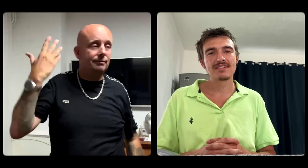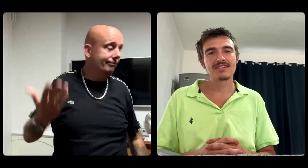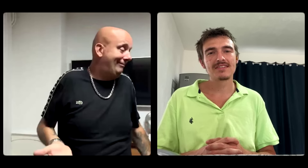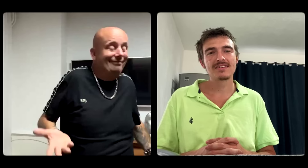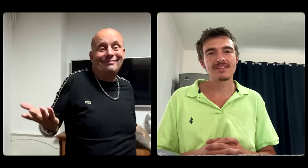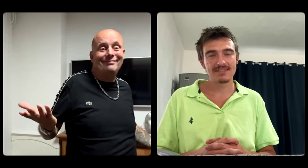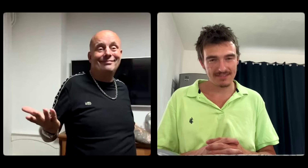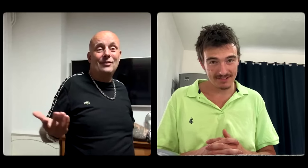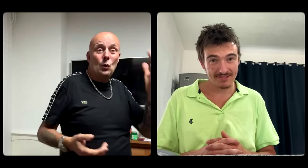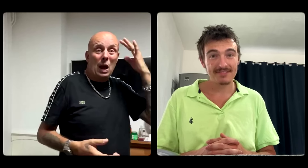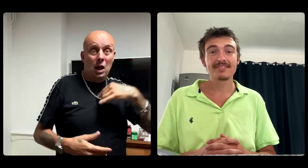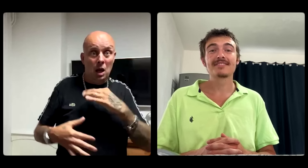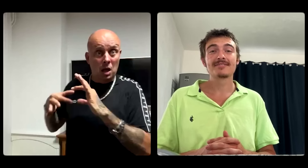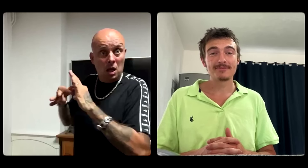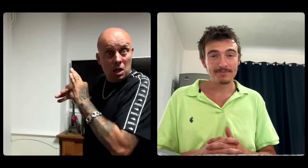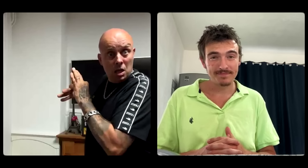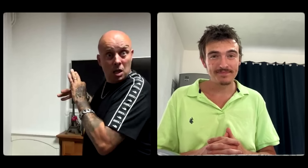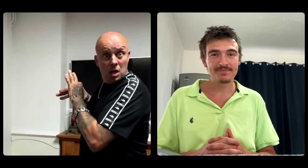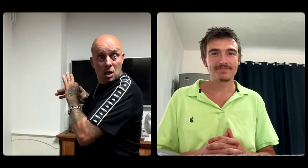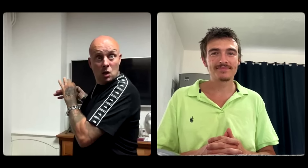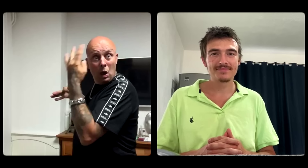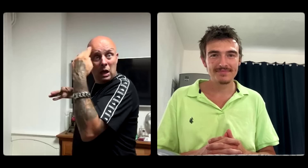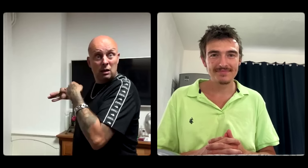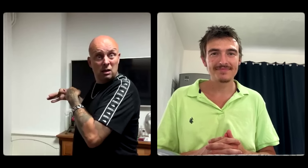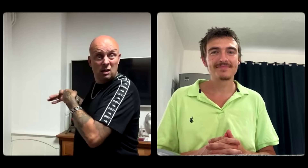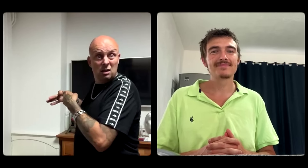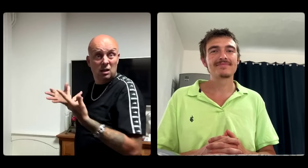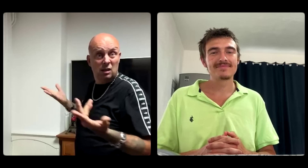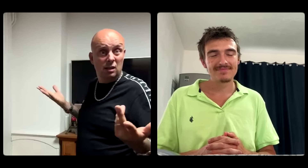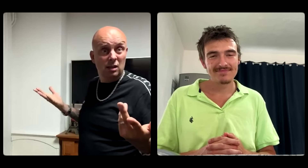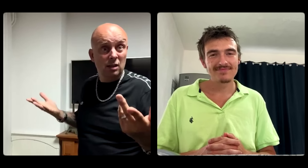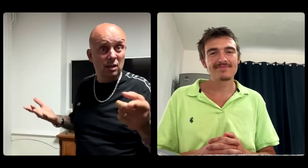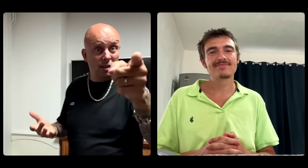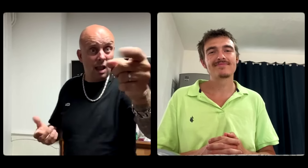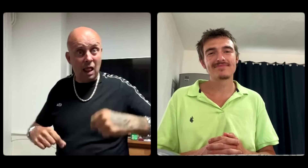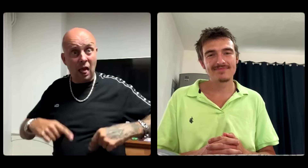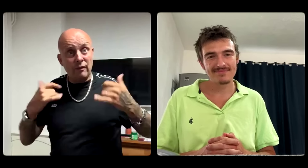gym. Werkt ook niet. Ik doe geen legging meer aan. Ik doe het niet meer.